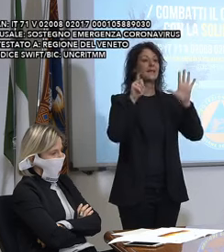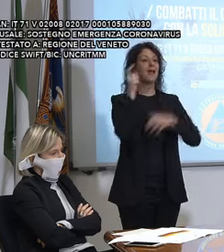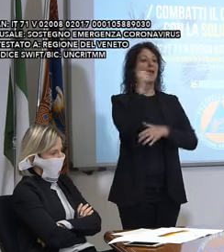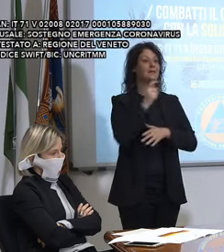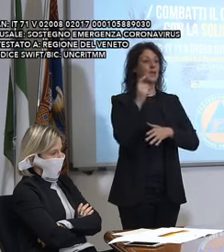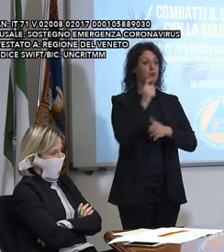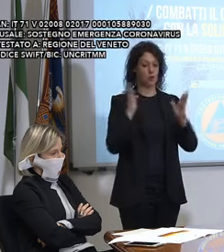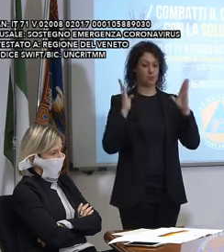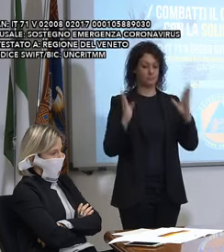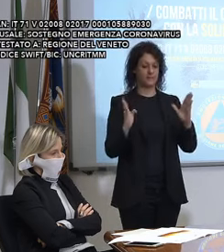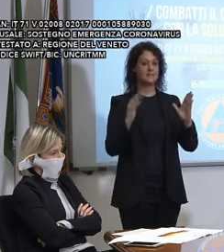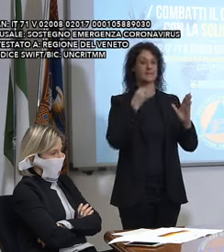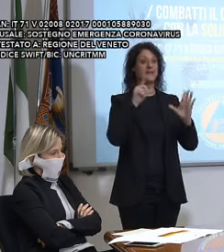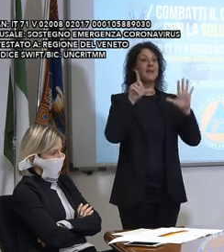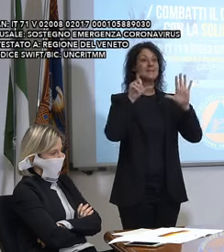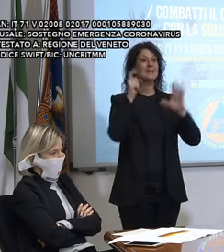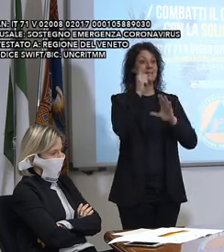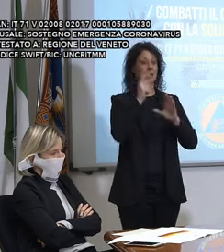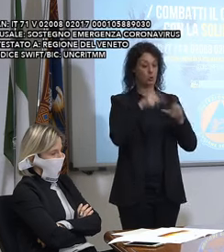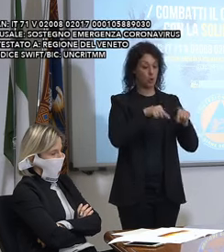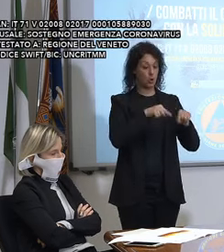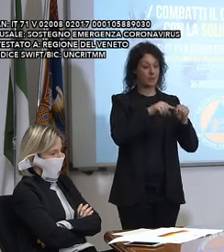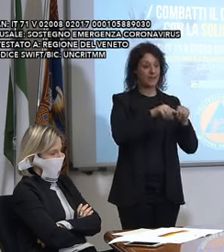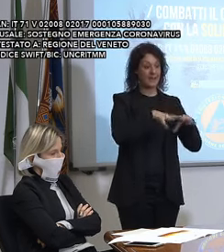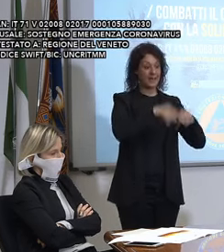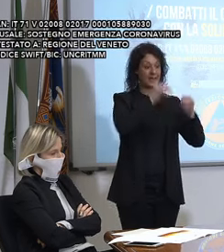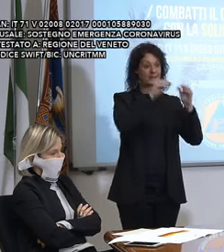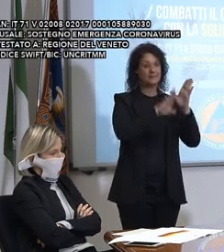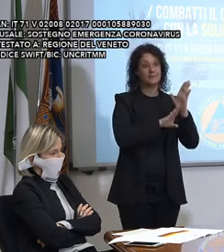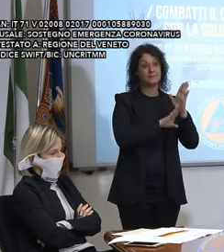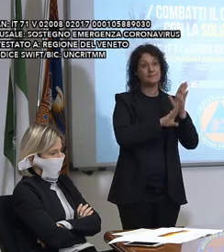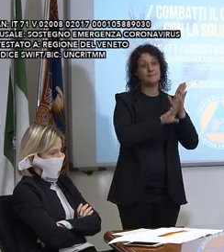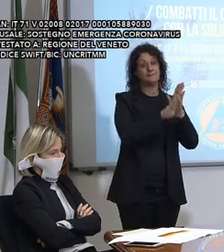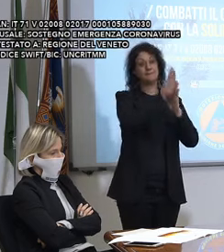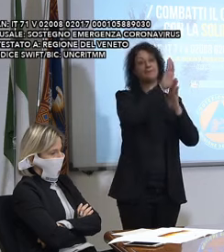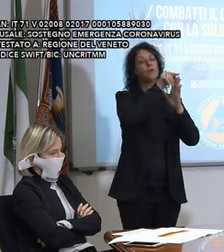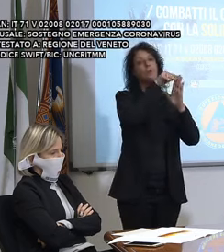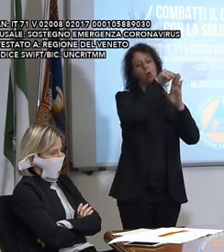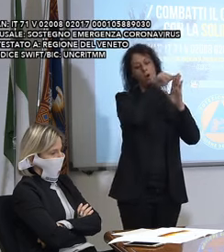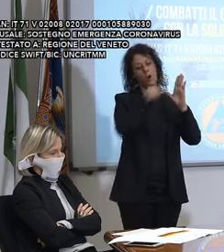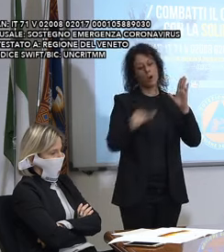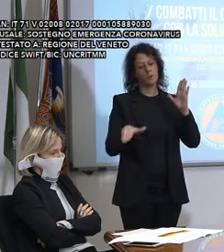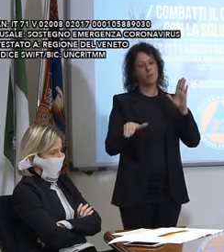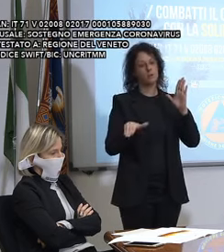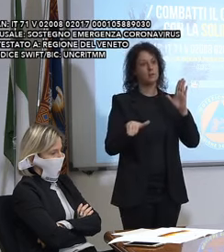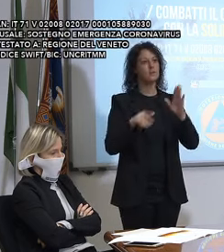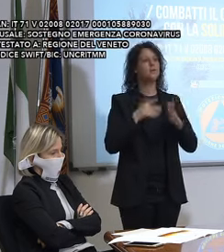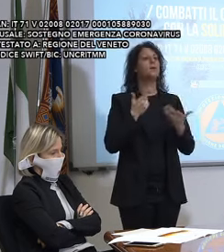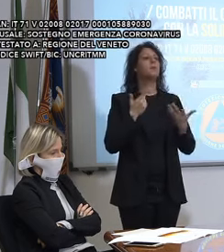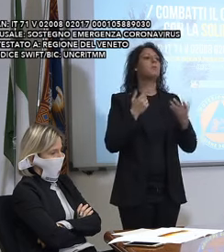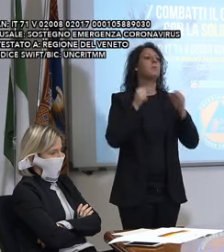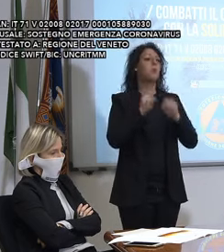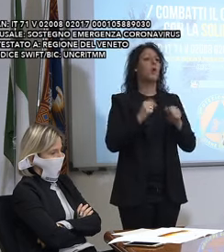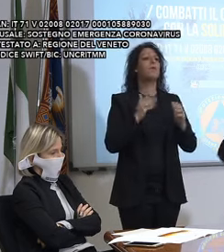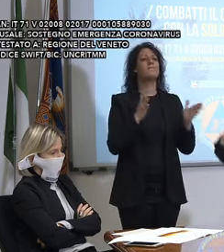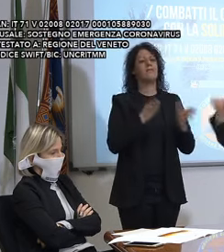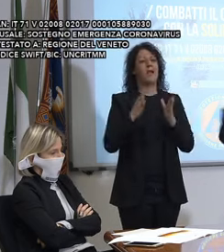si dice che nei 70 giorni inizia e va a zero in 70 giorni. Diciamo, questa è una fase, poi le curve possono